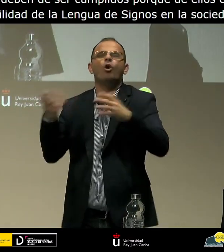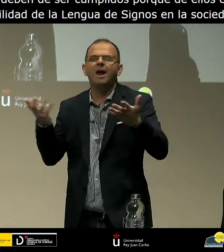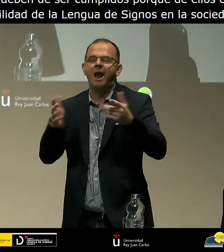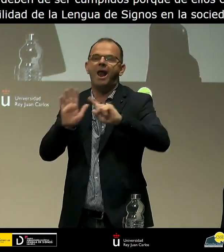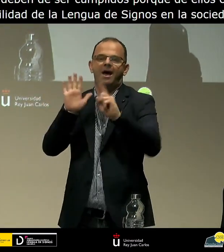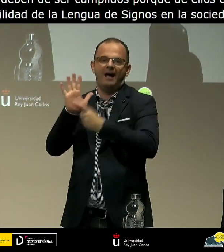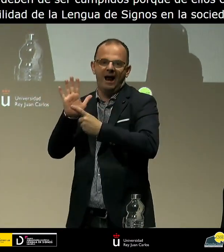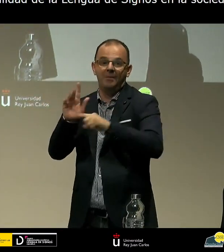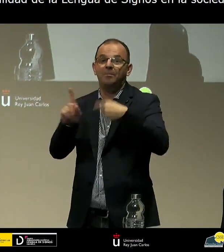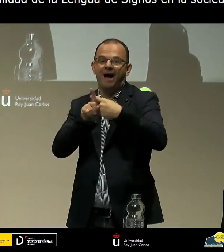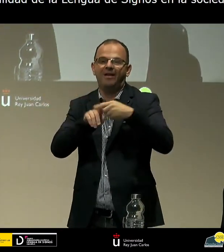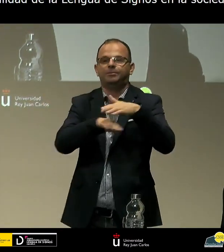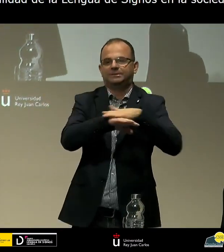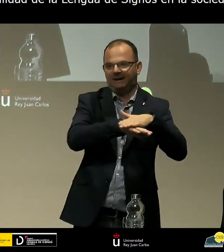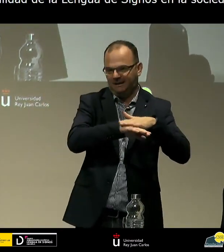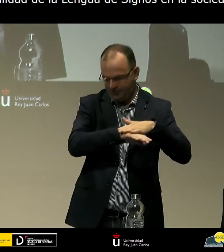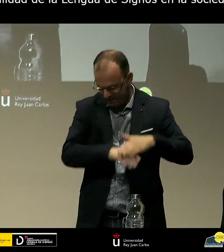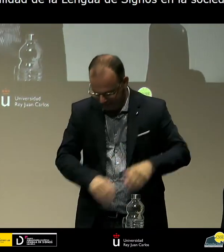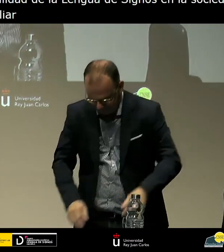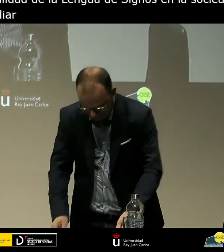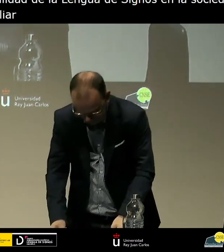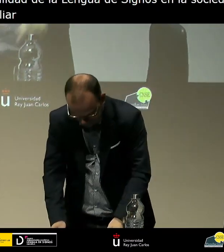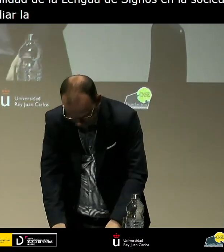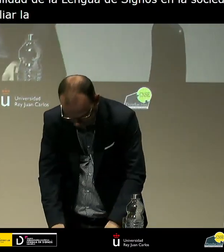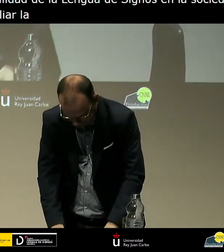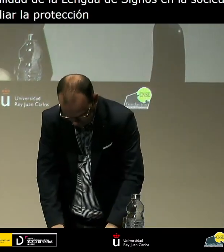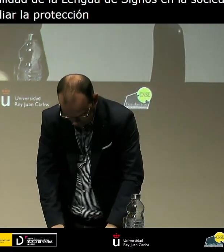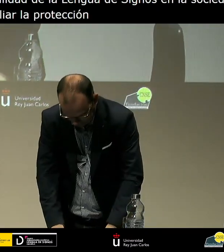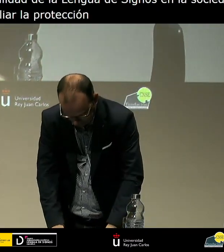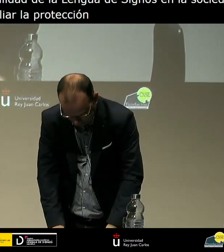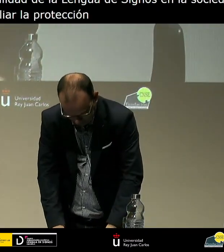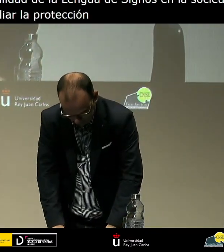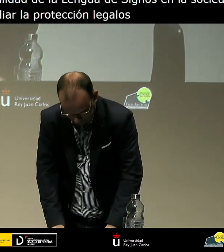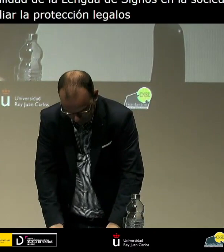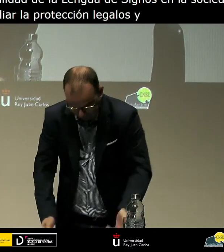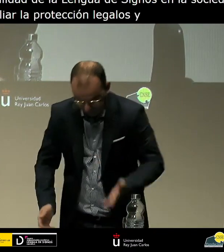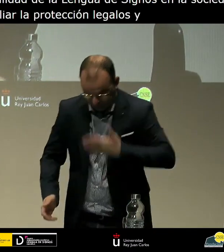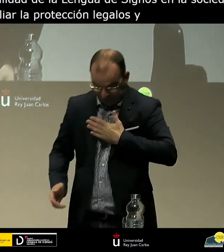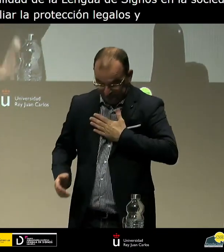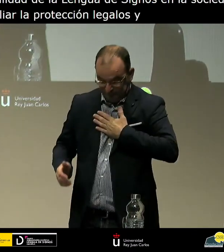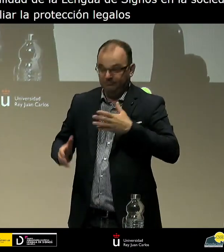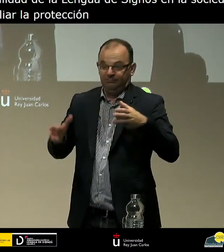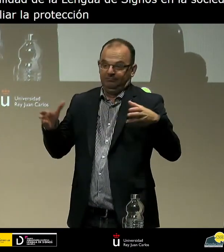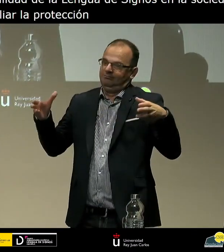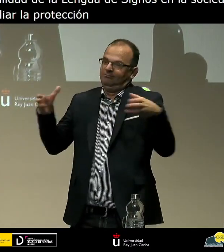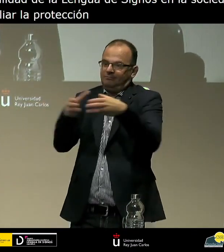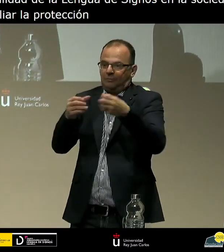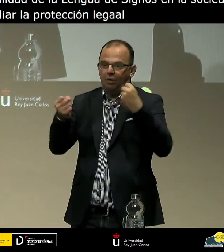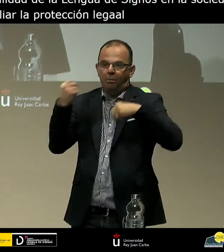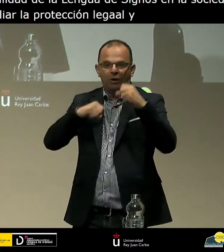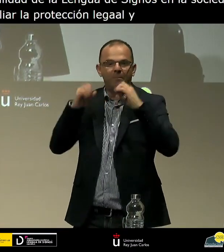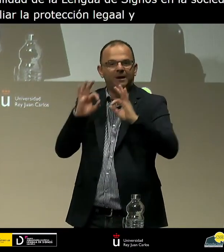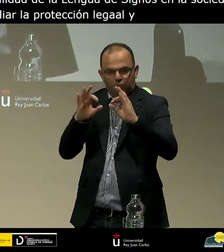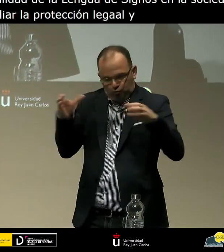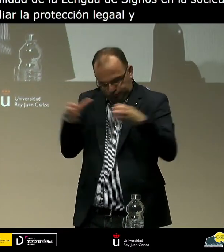así como ampliar la protección legal y administrativa hacia esta lengua.